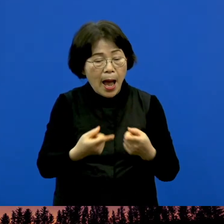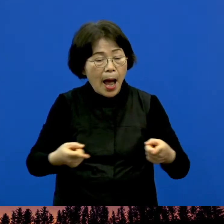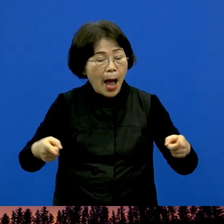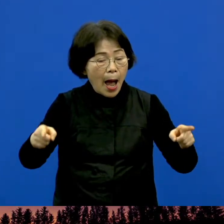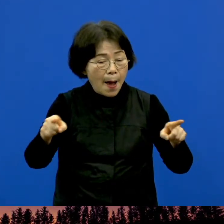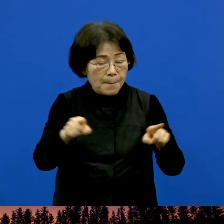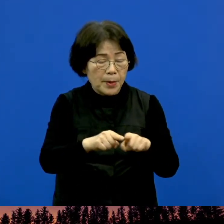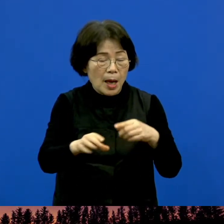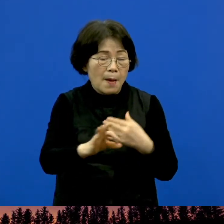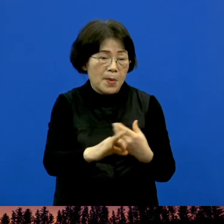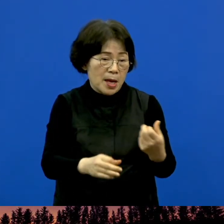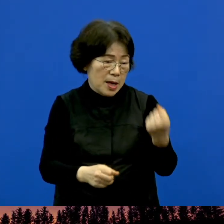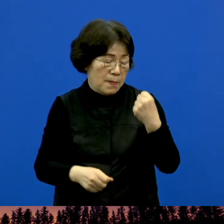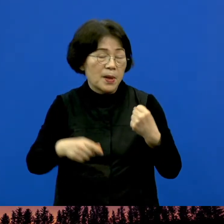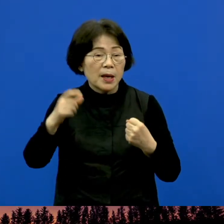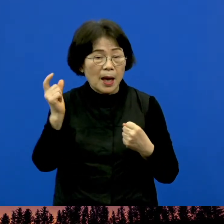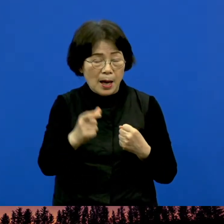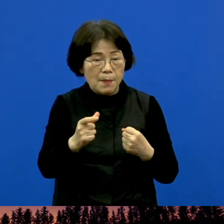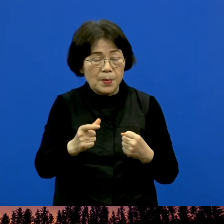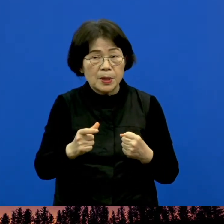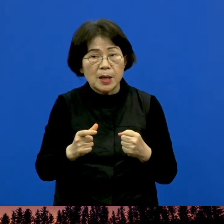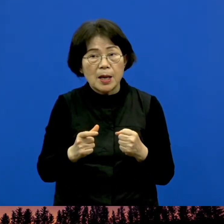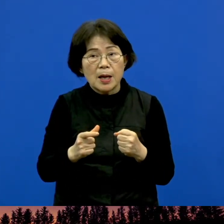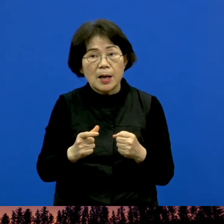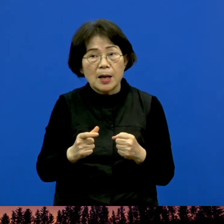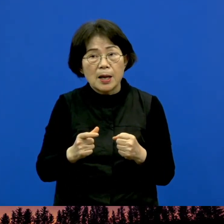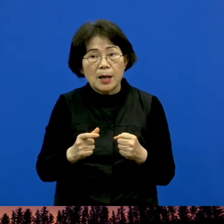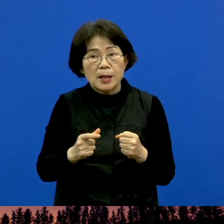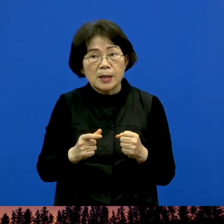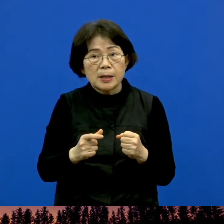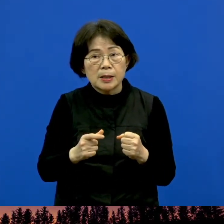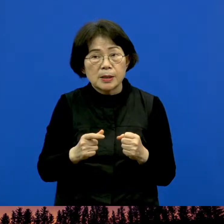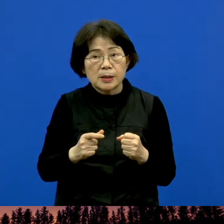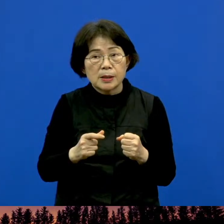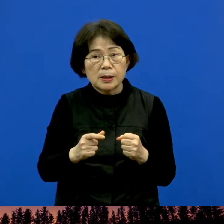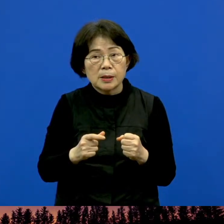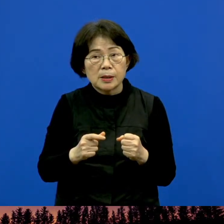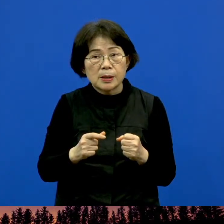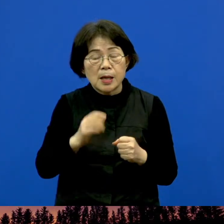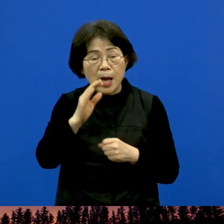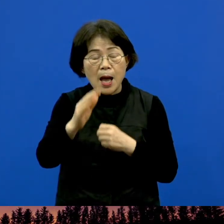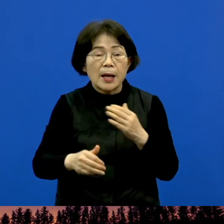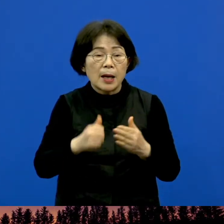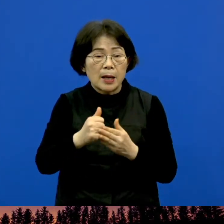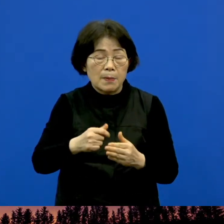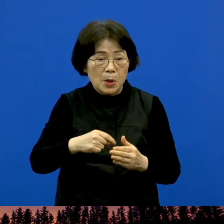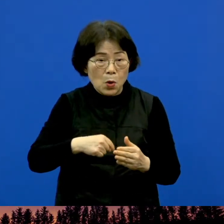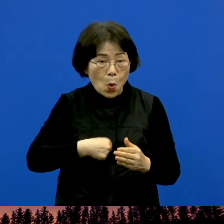있어요. 그래서 하나님은 솔로보다 듀엣보다는 트리오보다는